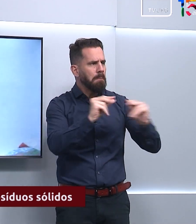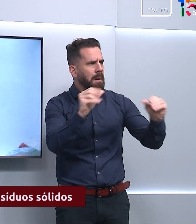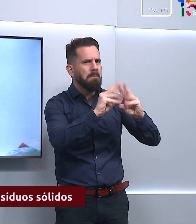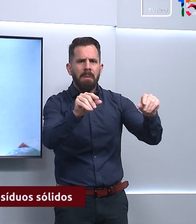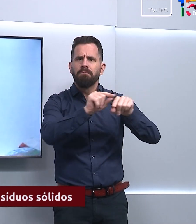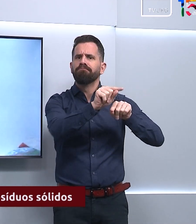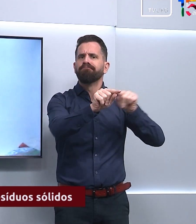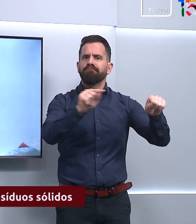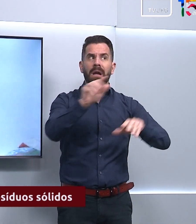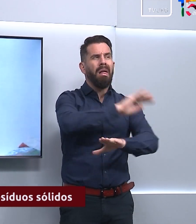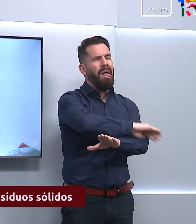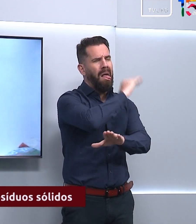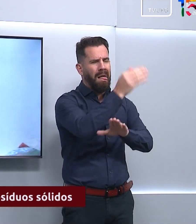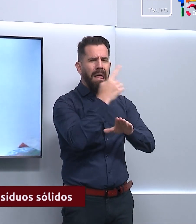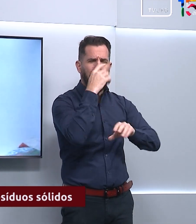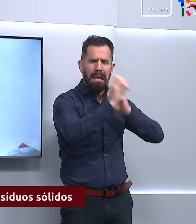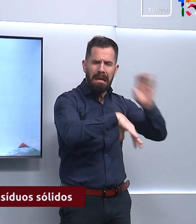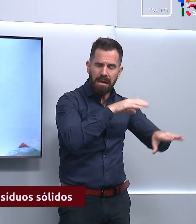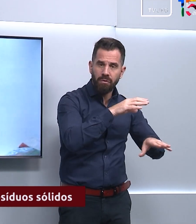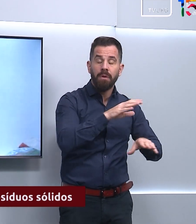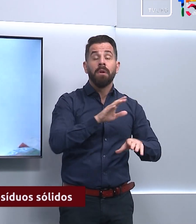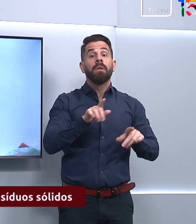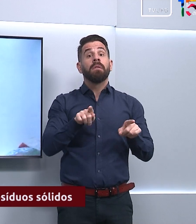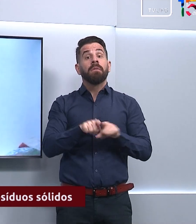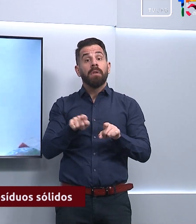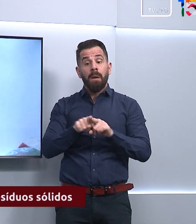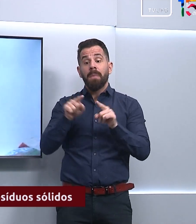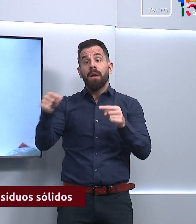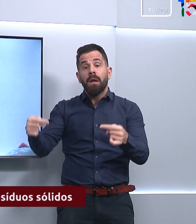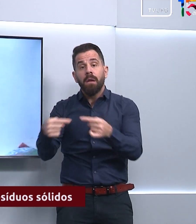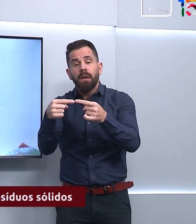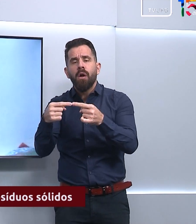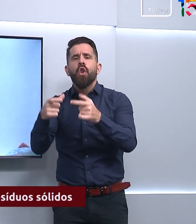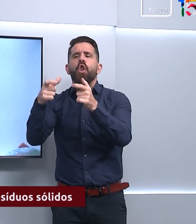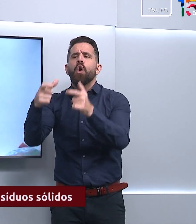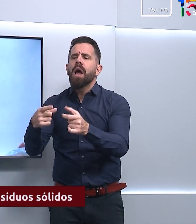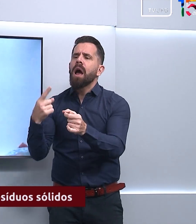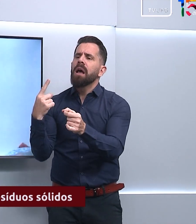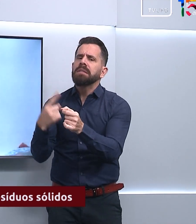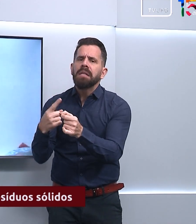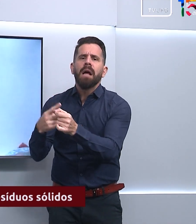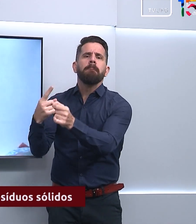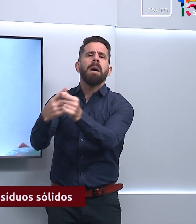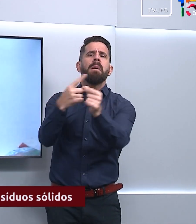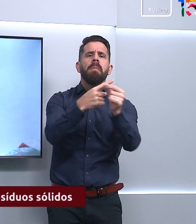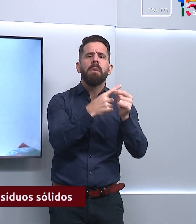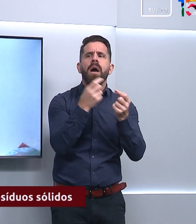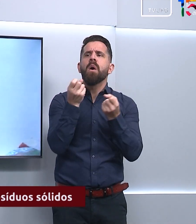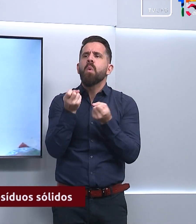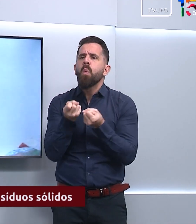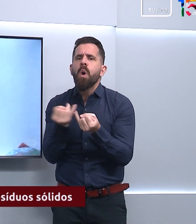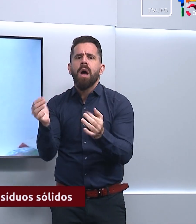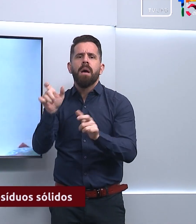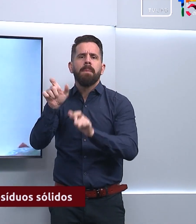prazos de acordância com a população dos municípios. E nós temos grande parte